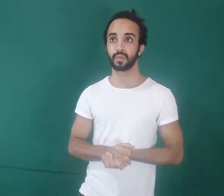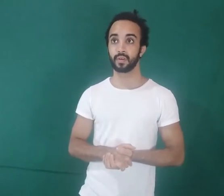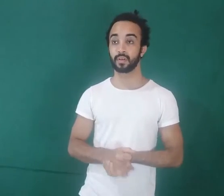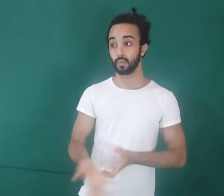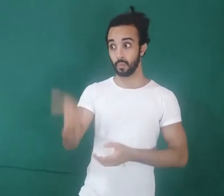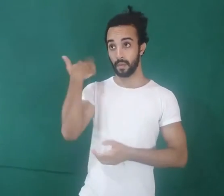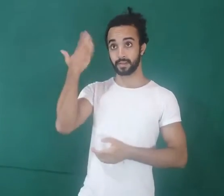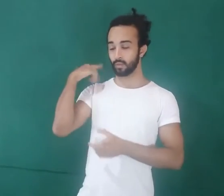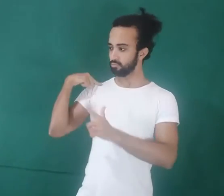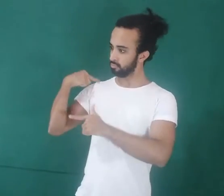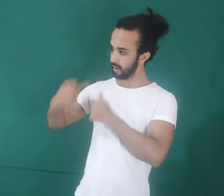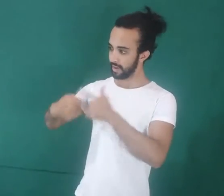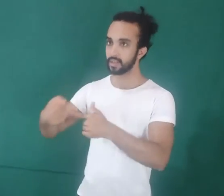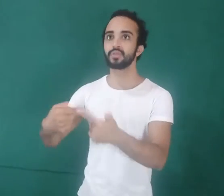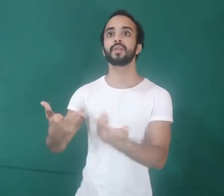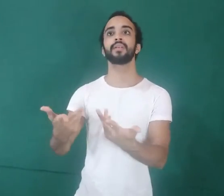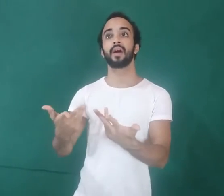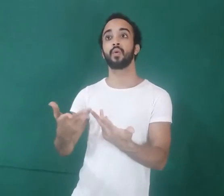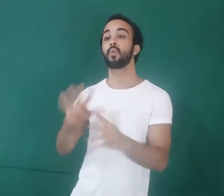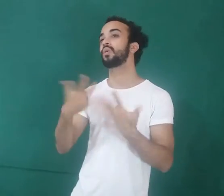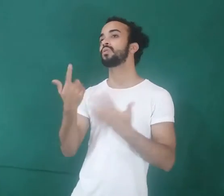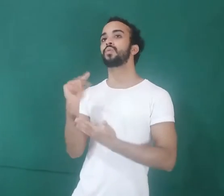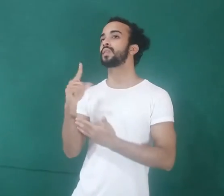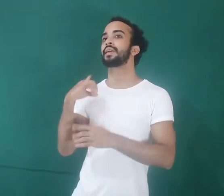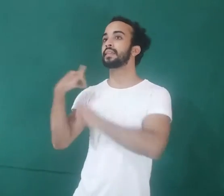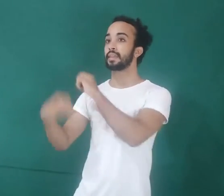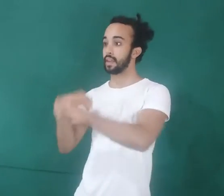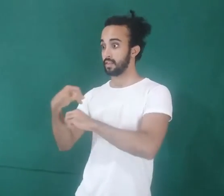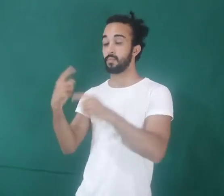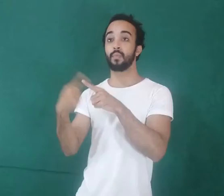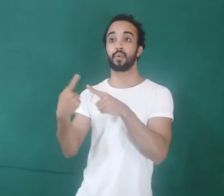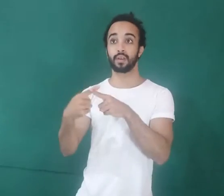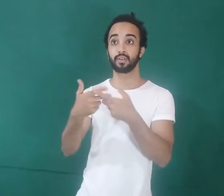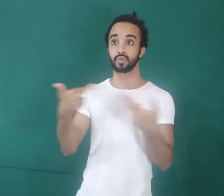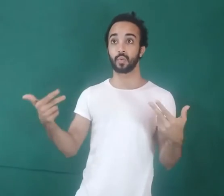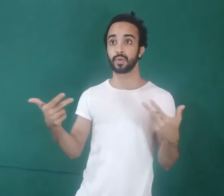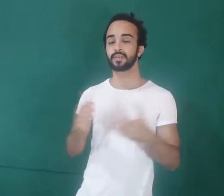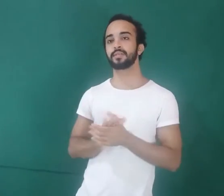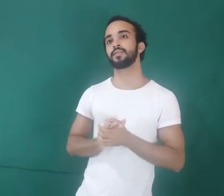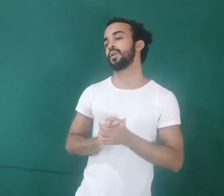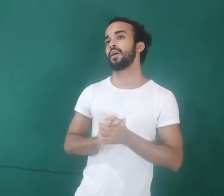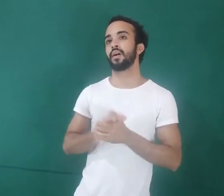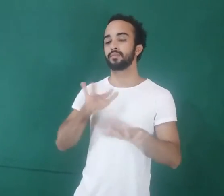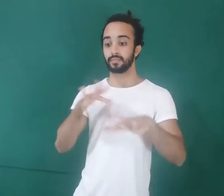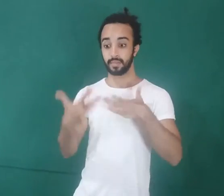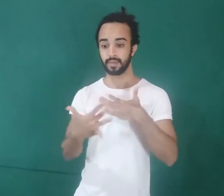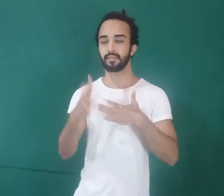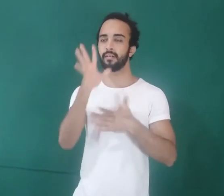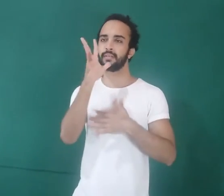quando a gente não vivia a internet, porque as coisas eram através de mídias mais lentas, talvez, Sim. não